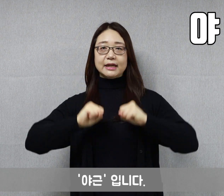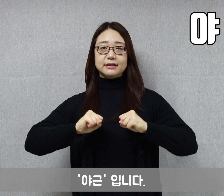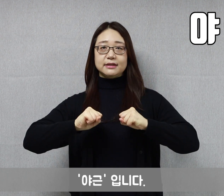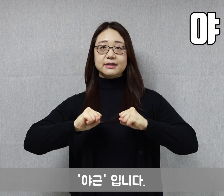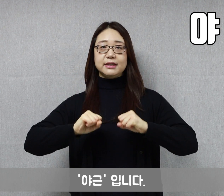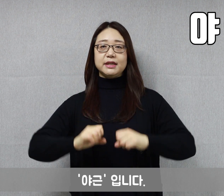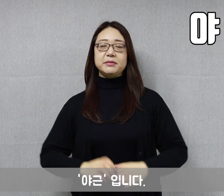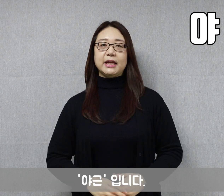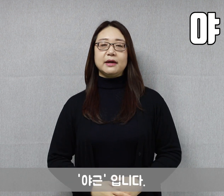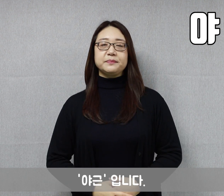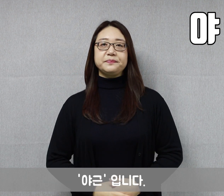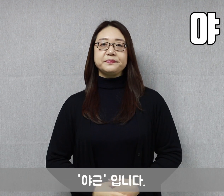야근입니다.